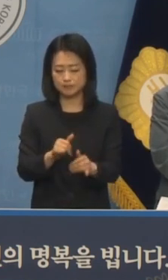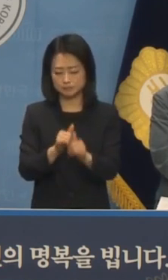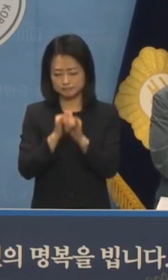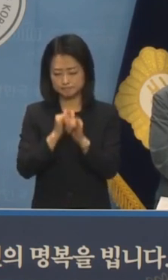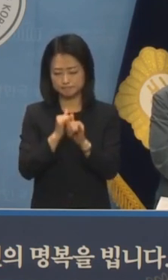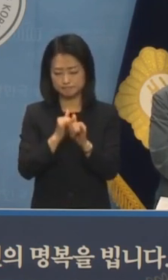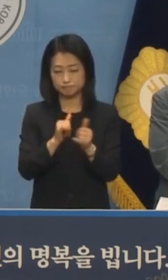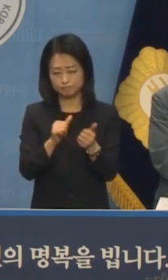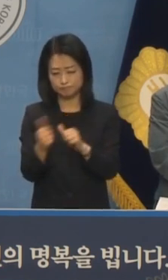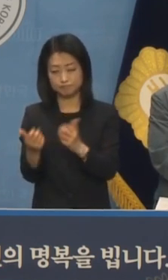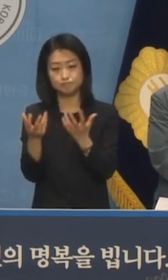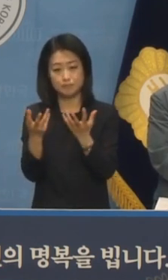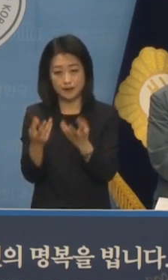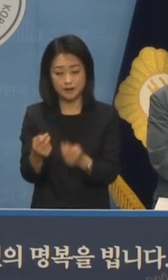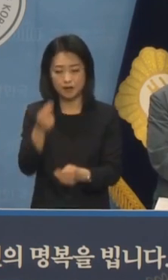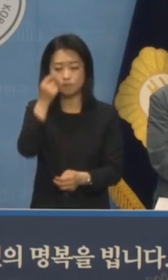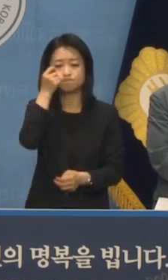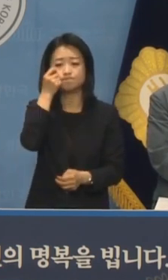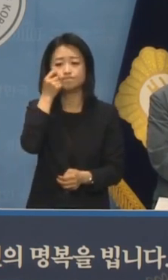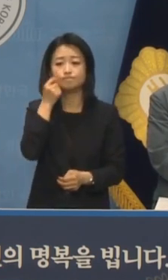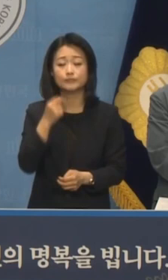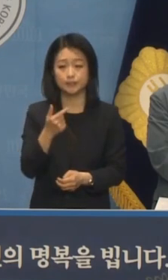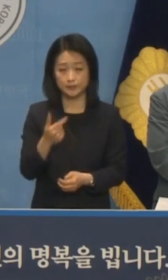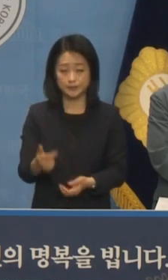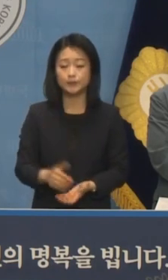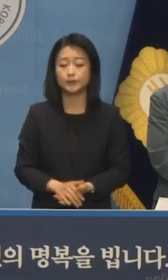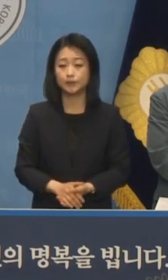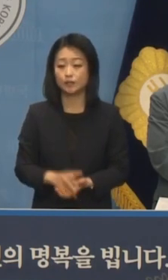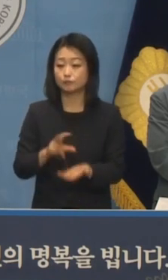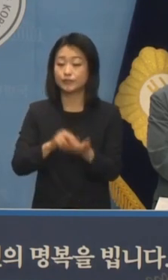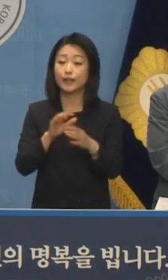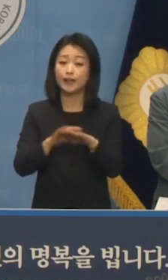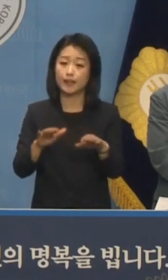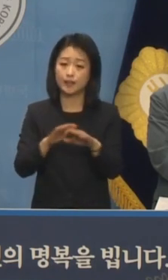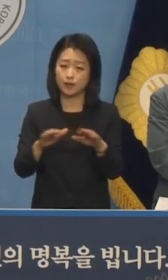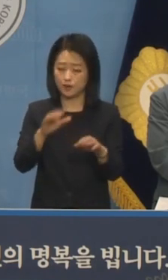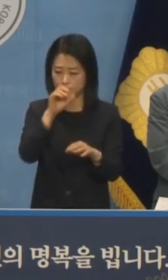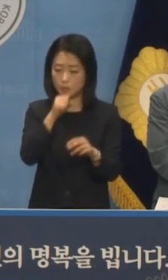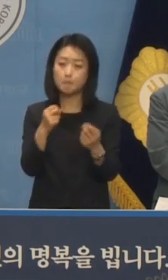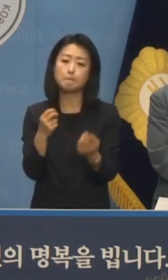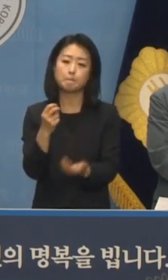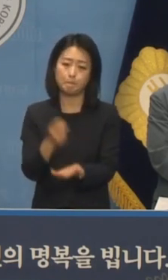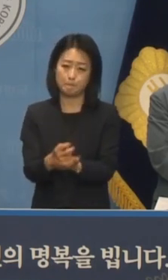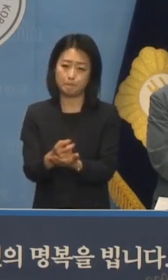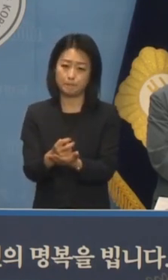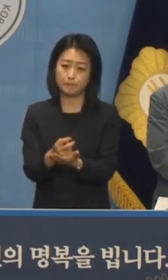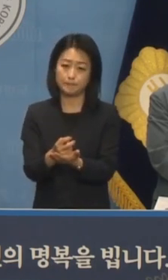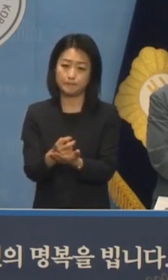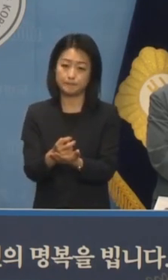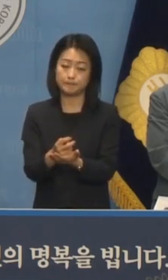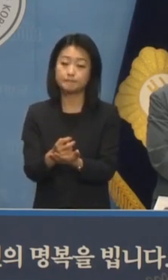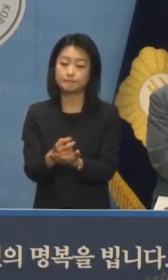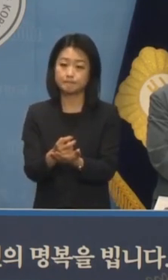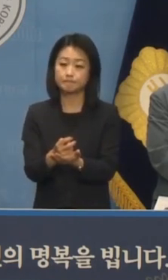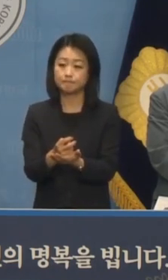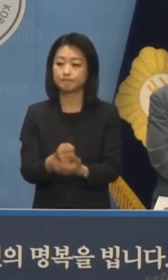수많은 분들이 눈물을 흘리고 있는 그런 사안을 해결할 수 있는 법이기 때문에